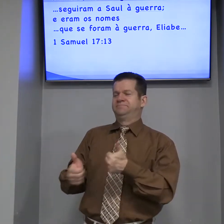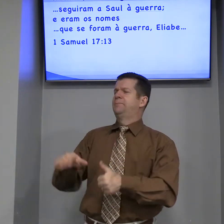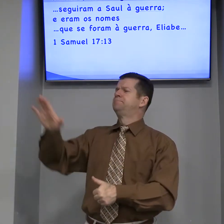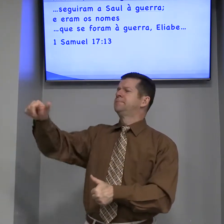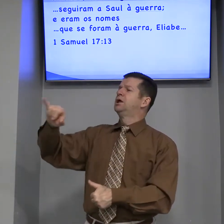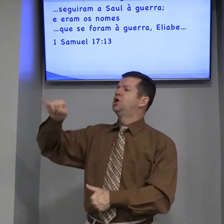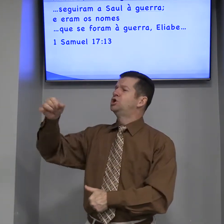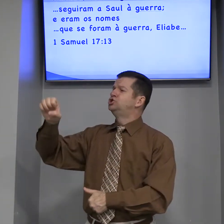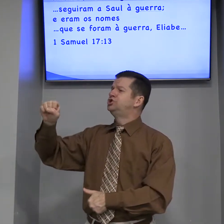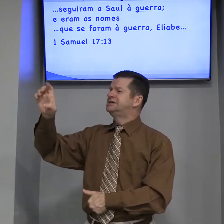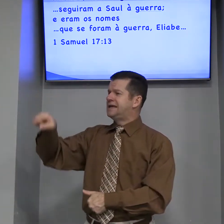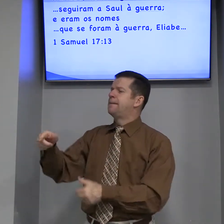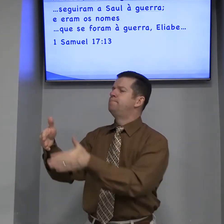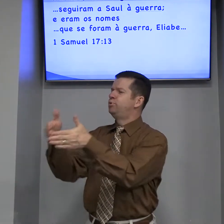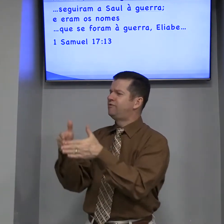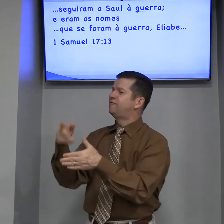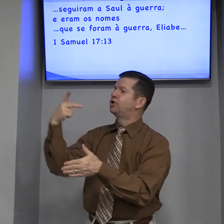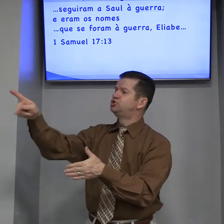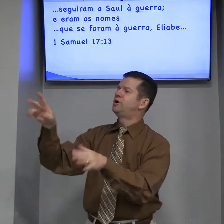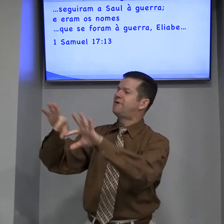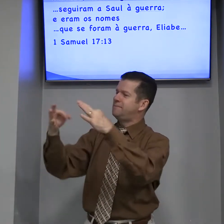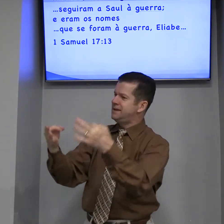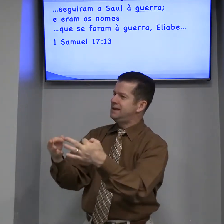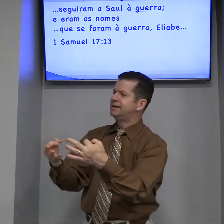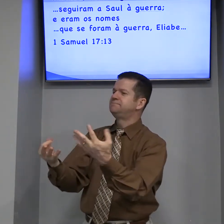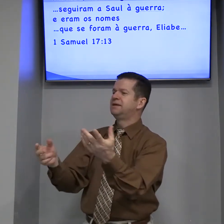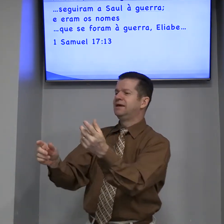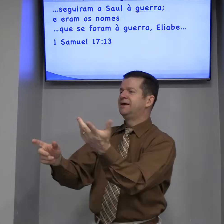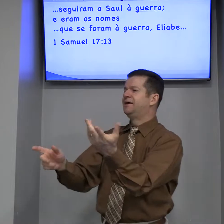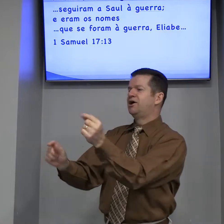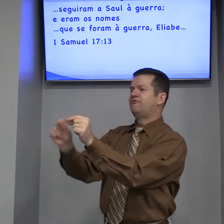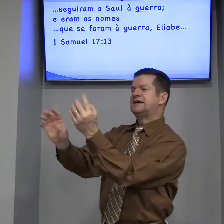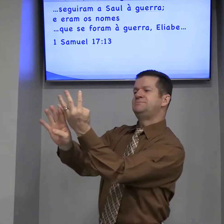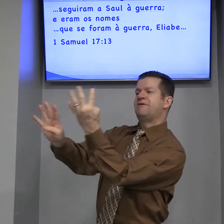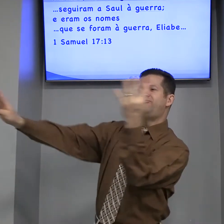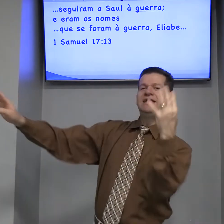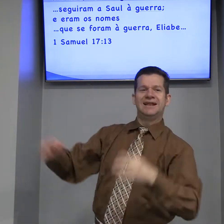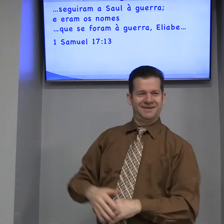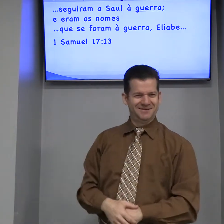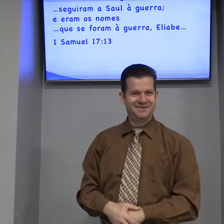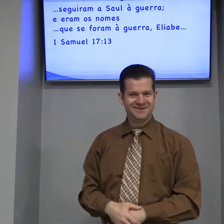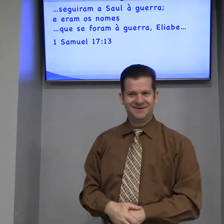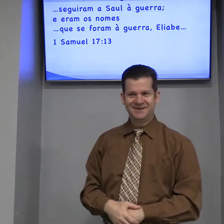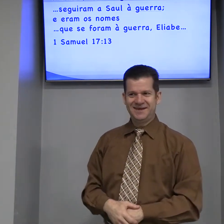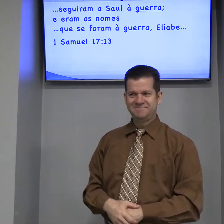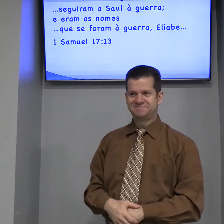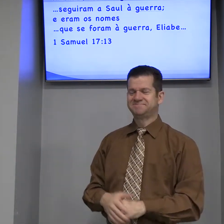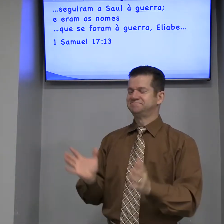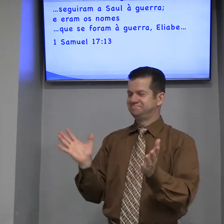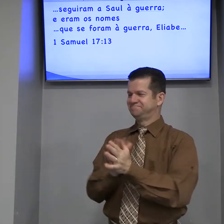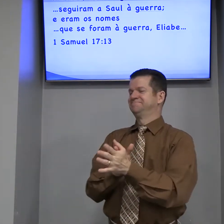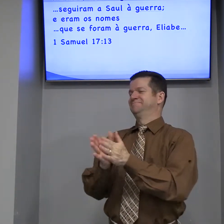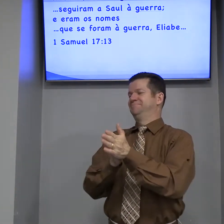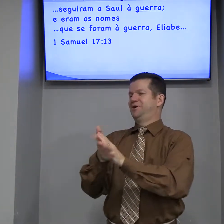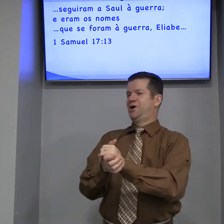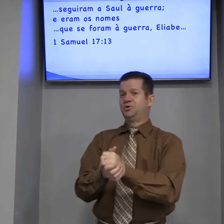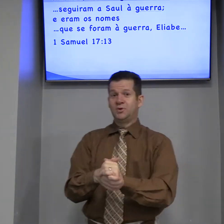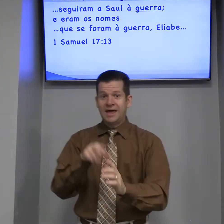Então, Jessé, por favor, sua família, faz uma fila, né? Pronto.